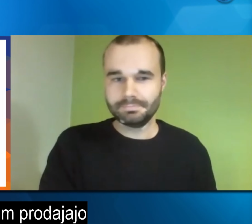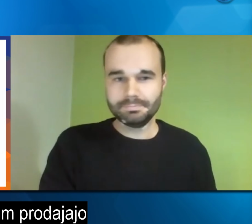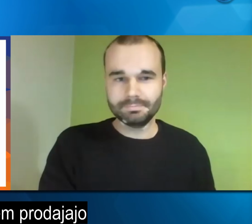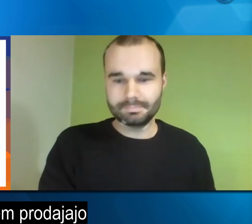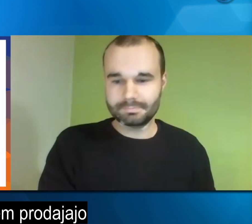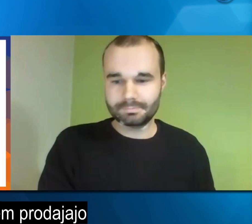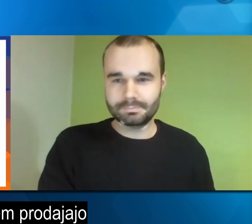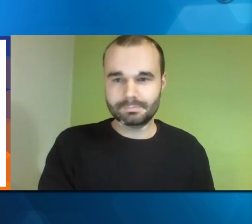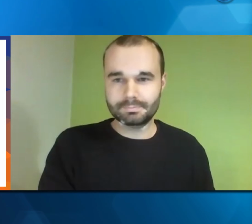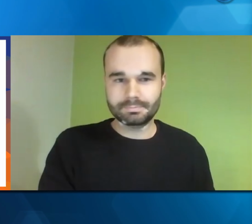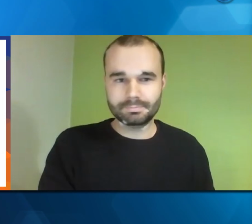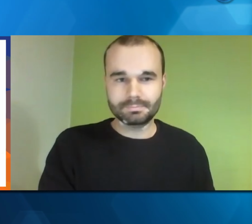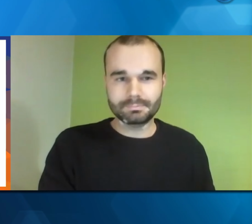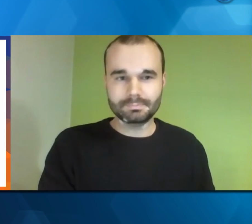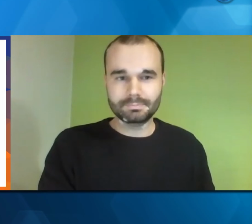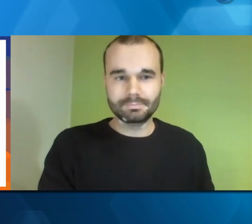ljudje veselo kupujejo.